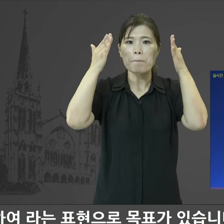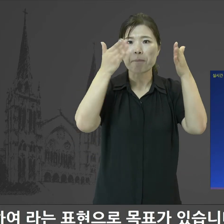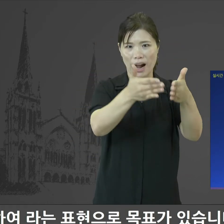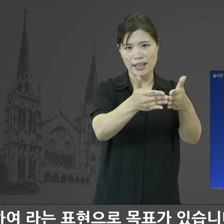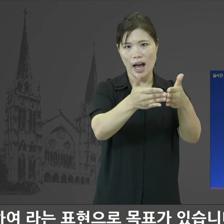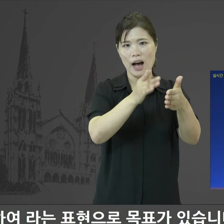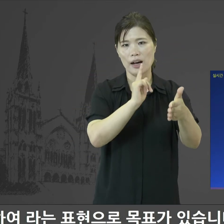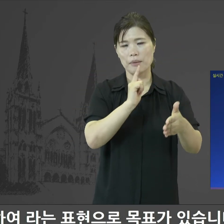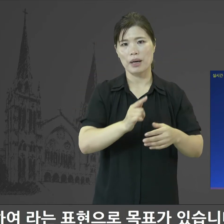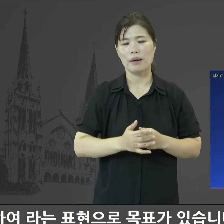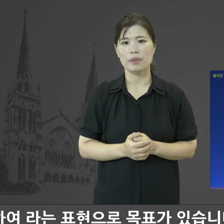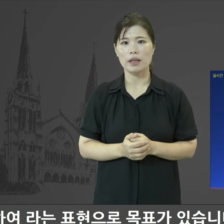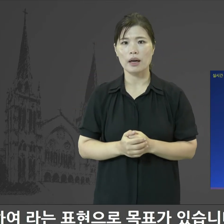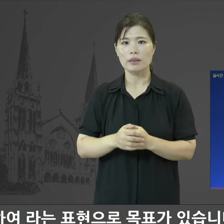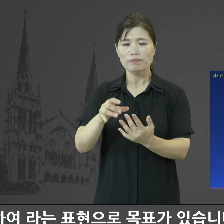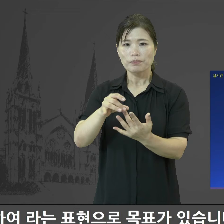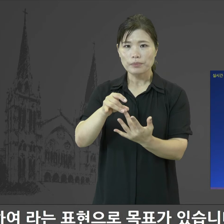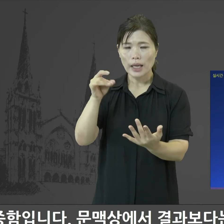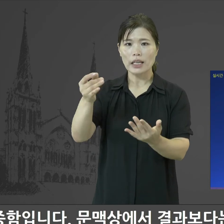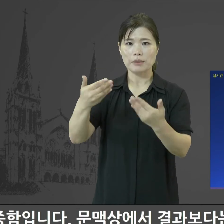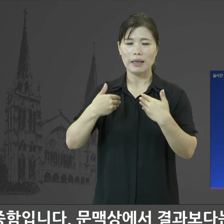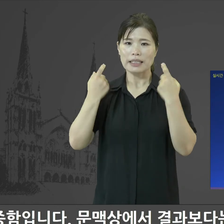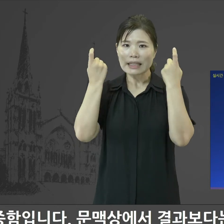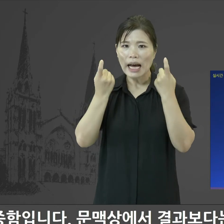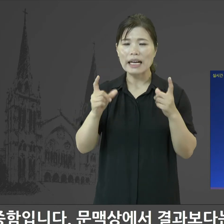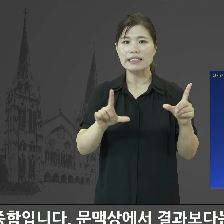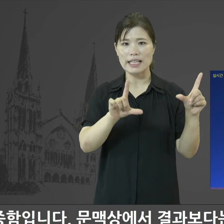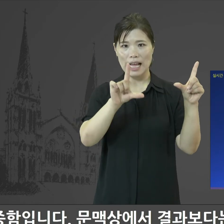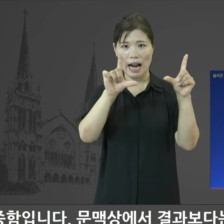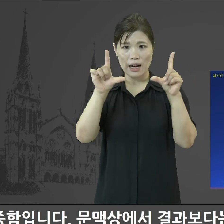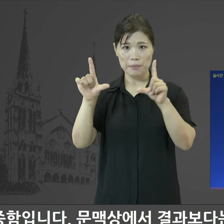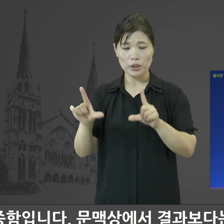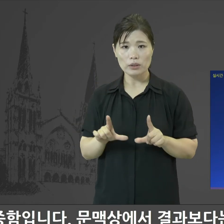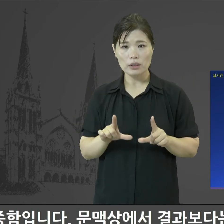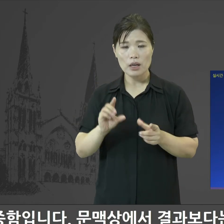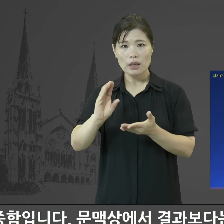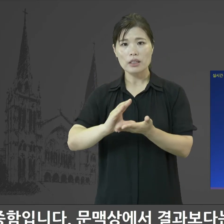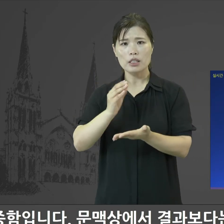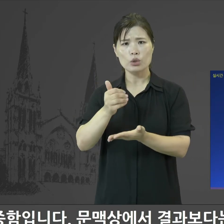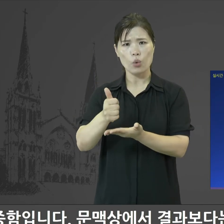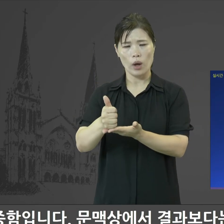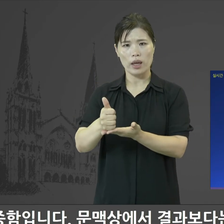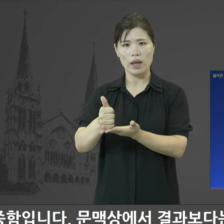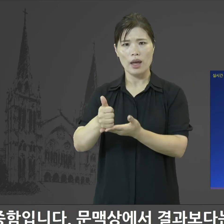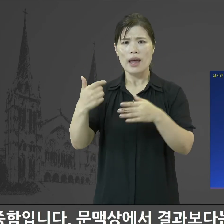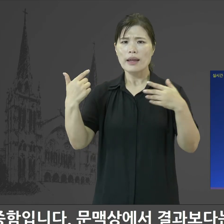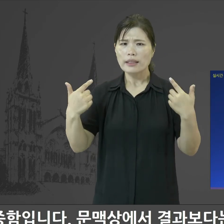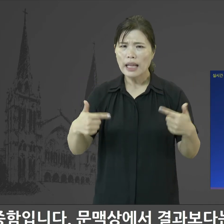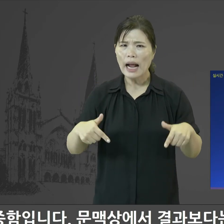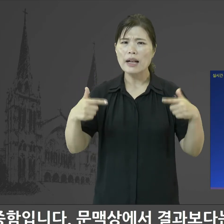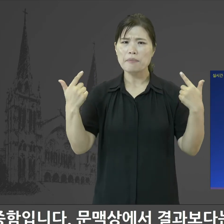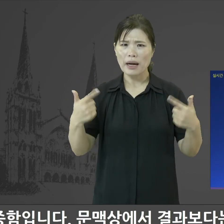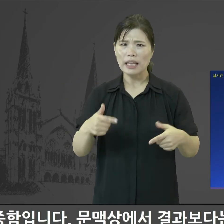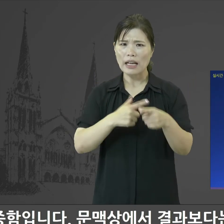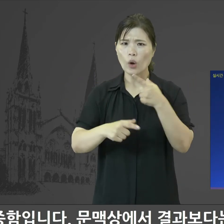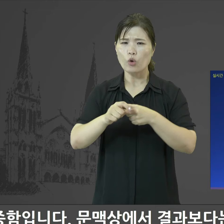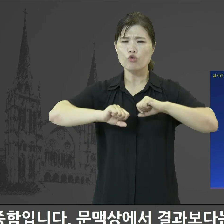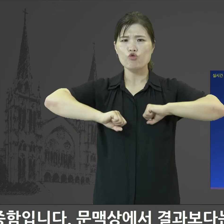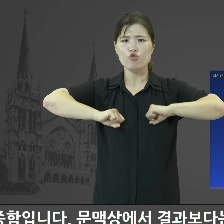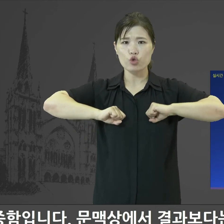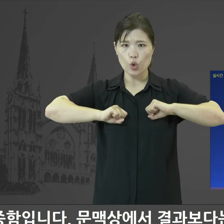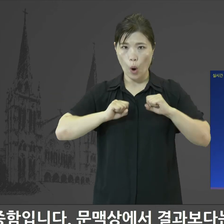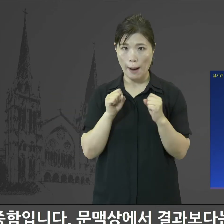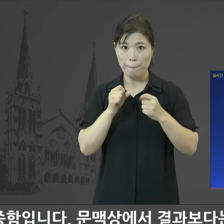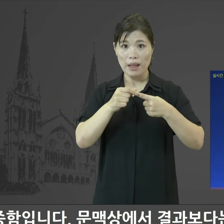가깝습니다. 택하심을 받은 나그네들의 삶은 그리스도에게 날마다 더욱더 순종함을 통해서